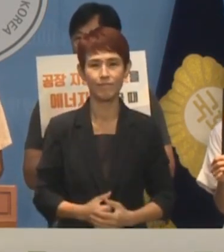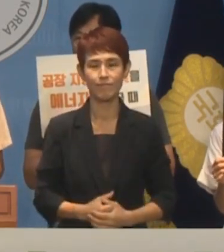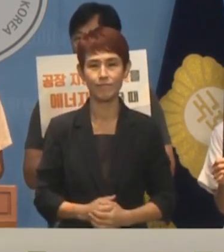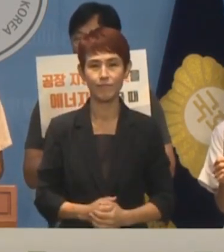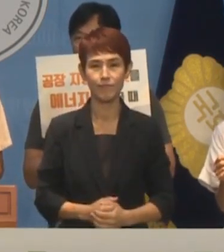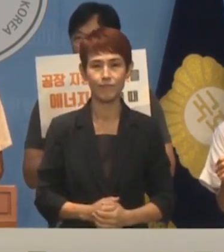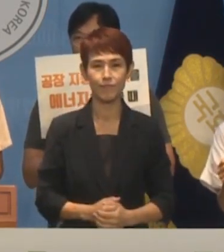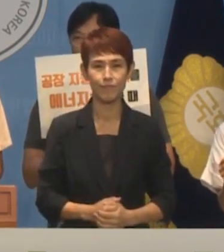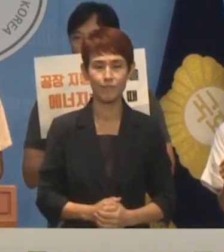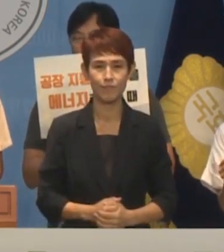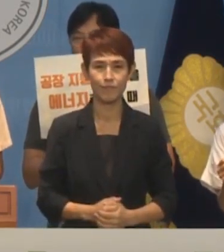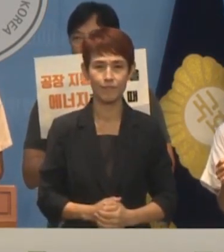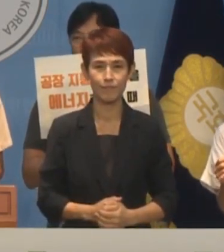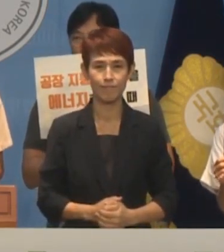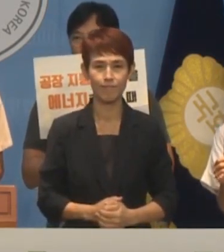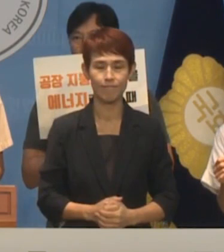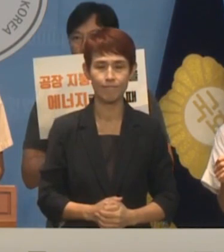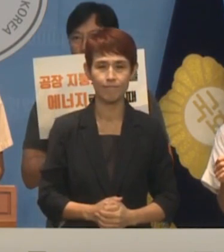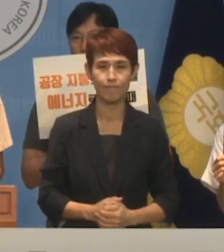오늘 먼저